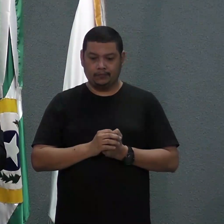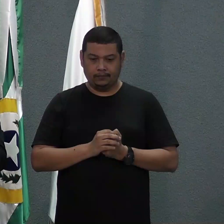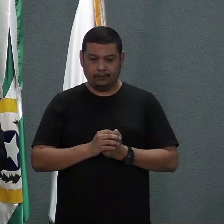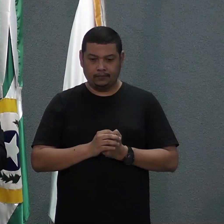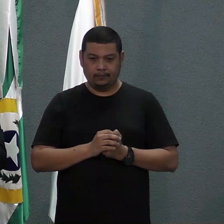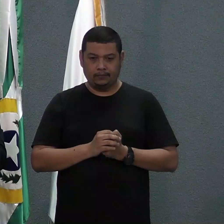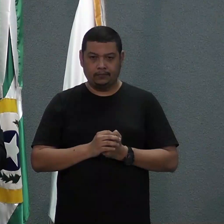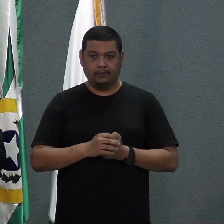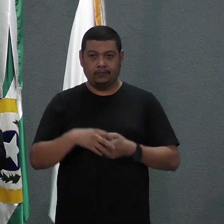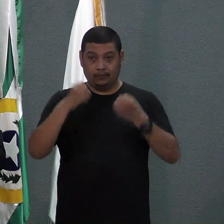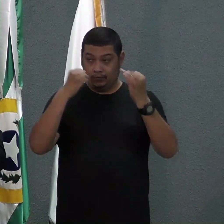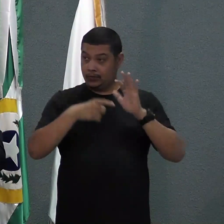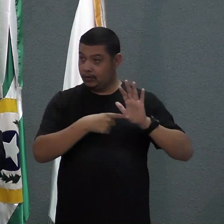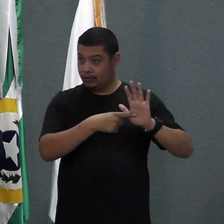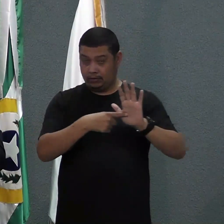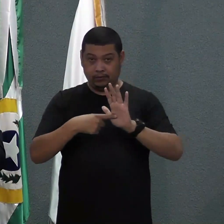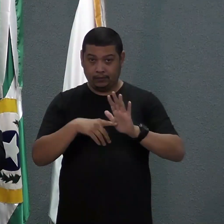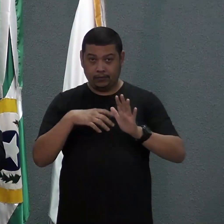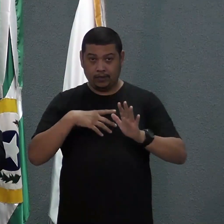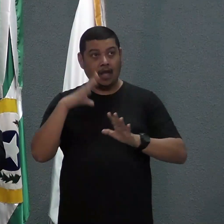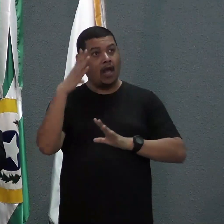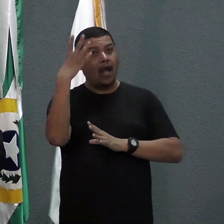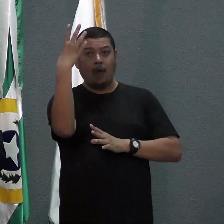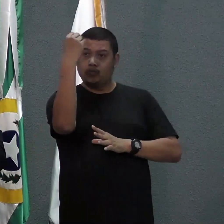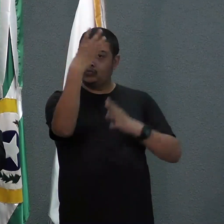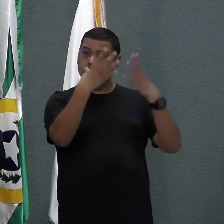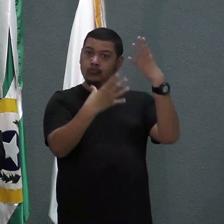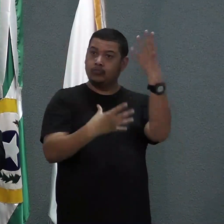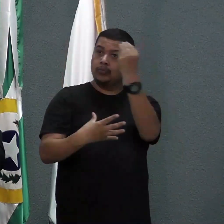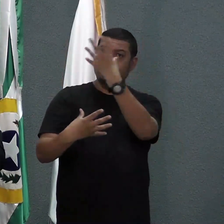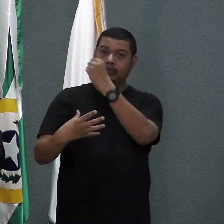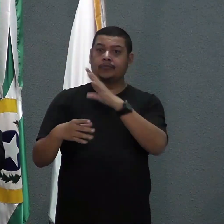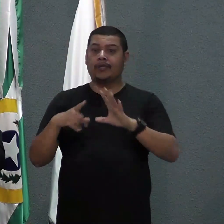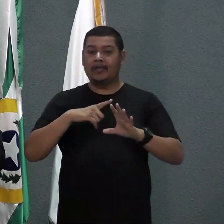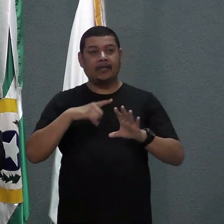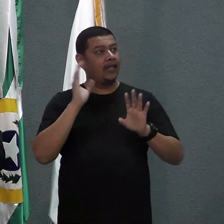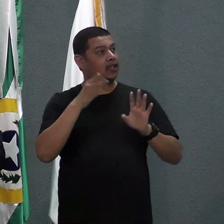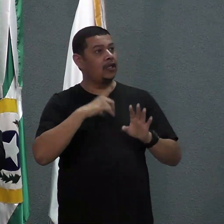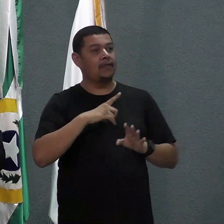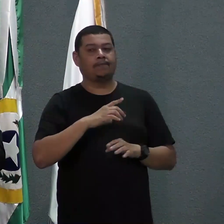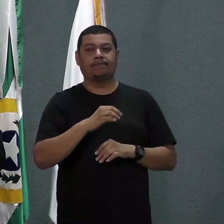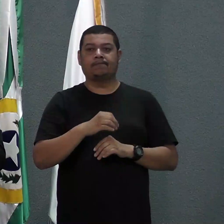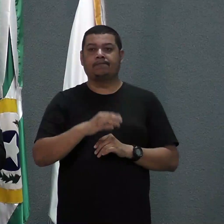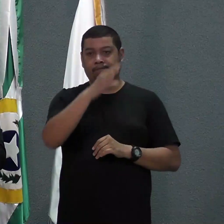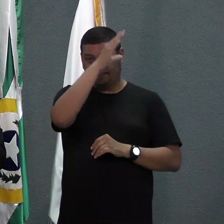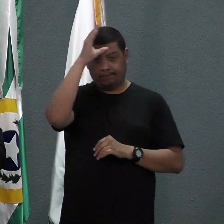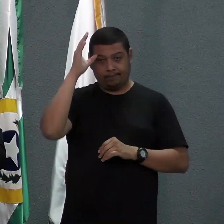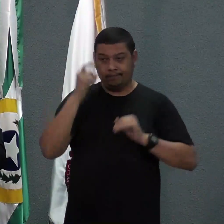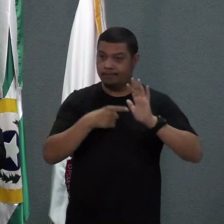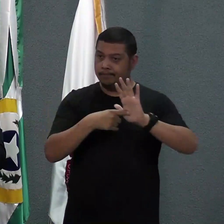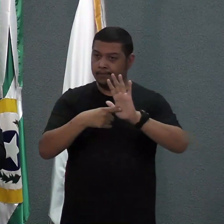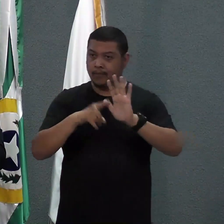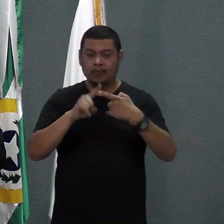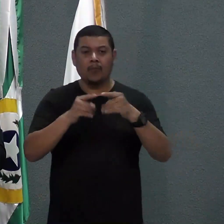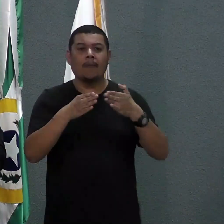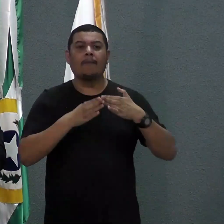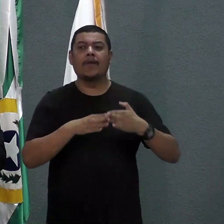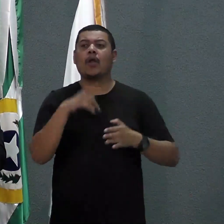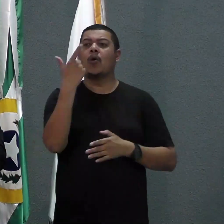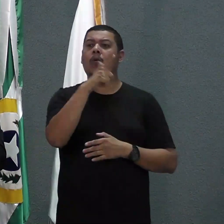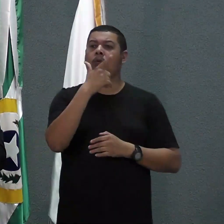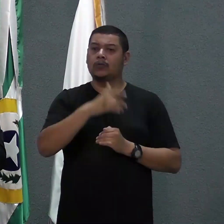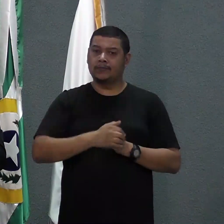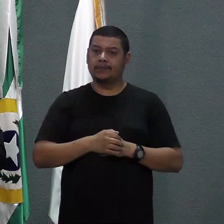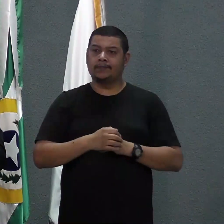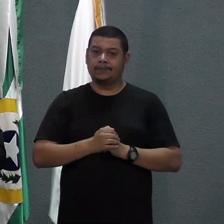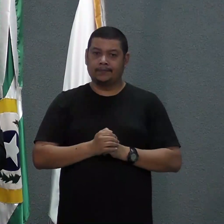o que foi apresentado através de slides, através de alguma discussão aqui na Câmara Municipal. Então, peço eu mais uma vez aqui